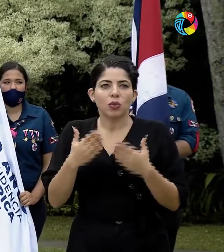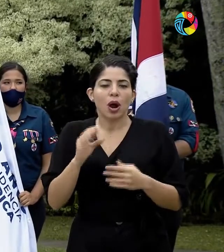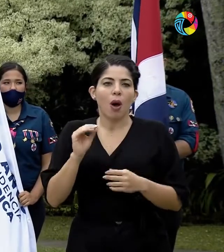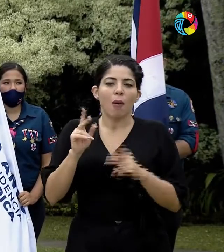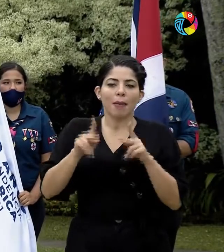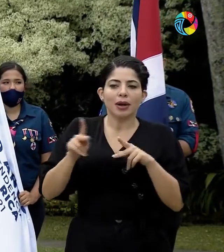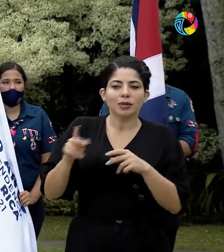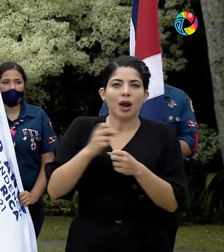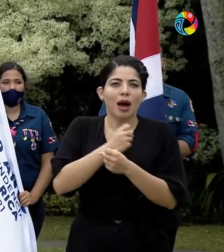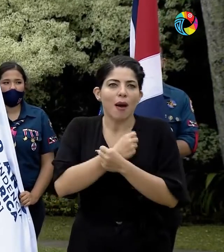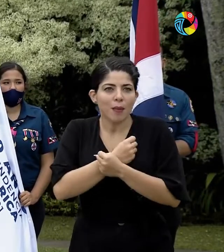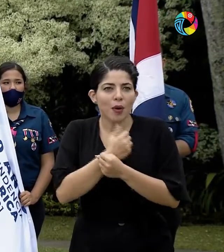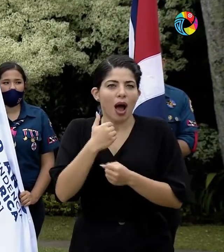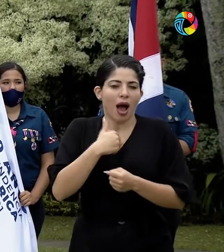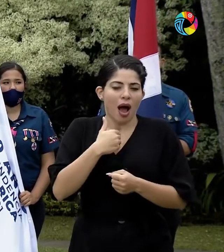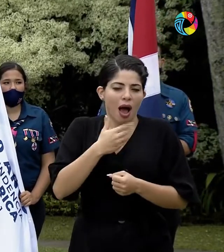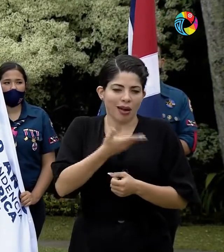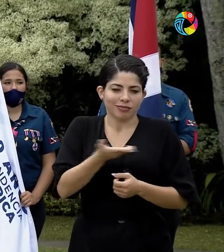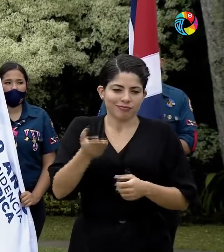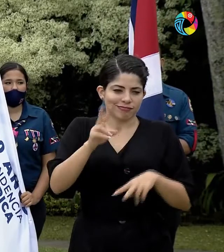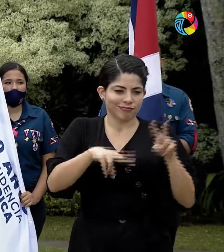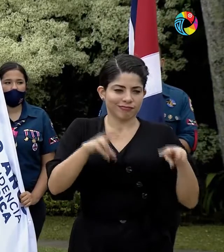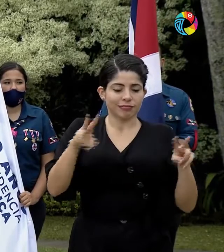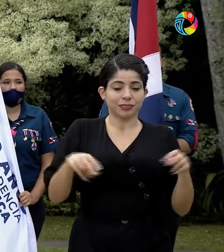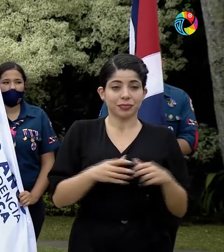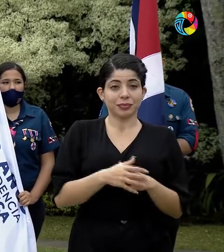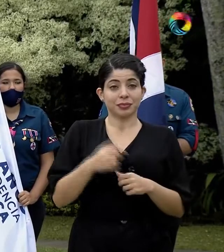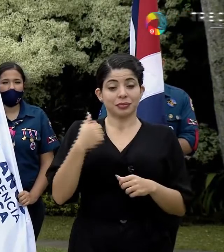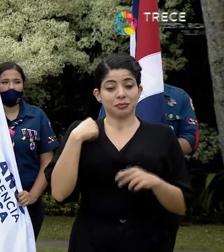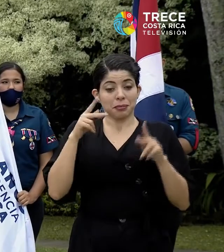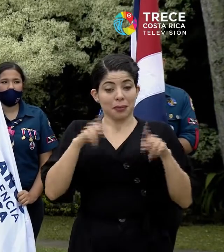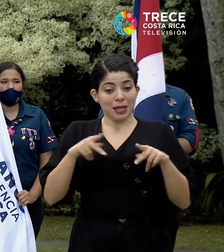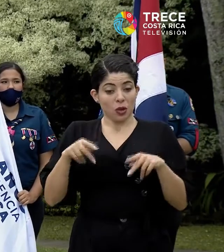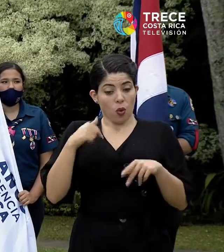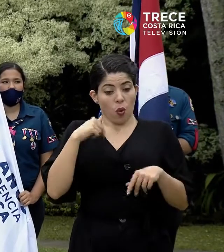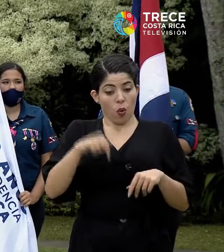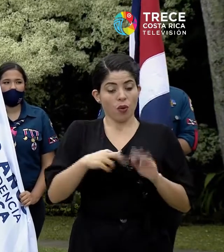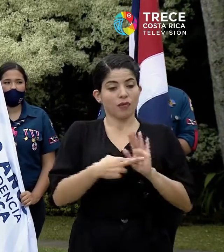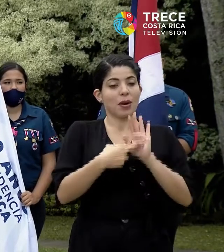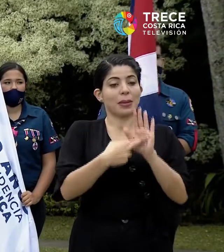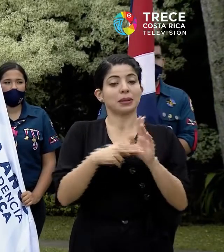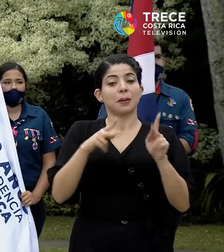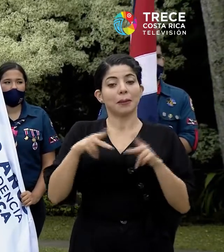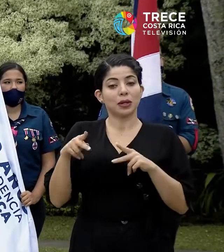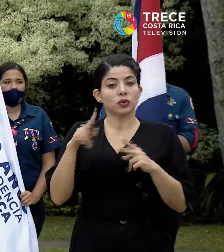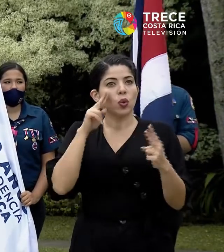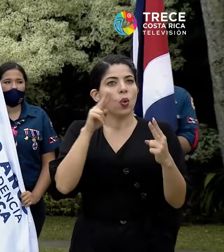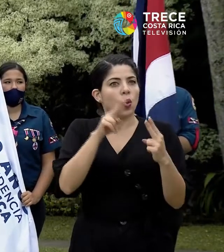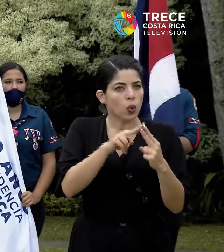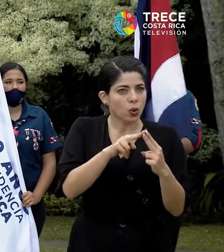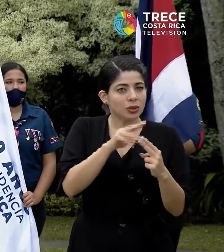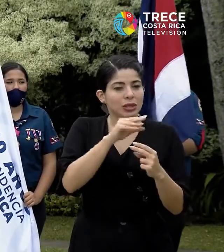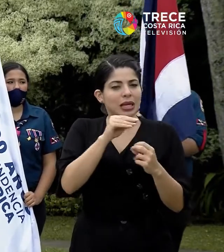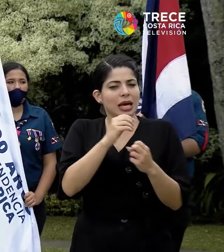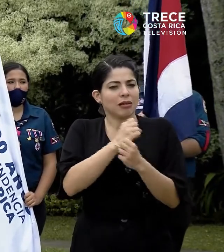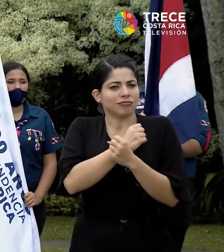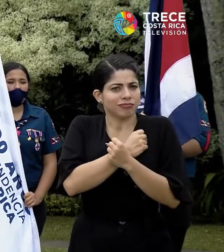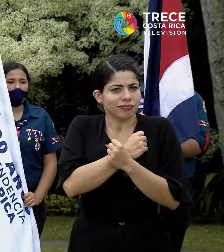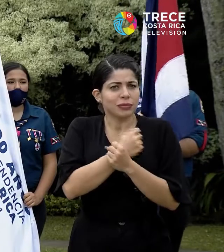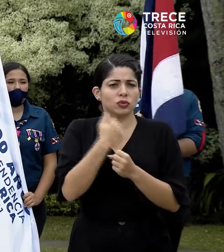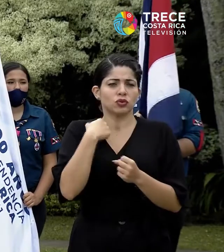Hoy, en nombre de quienes le conocemos y amamos, agradezco y reconozco el acierto